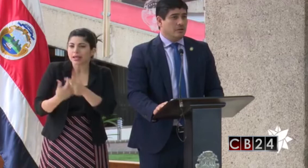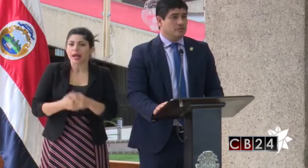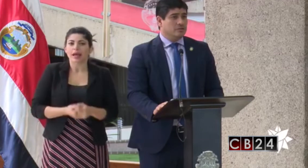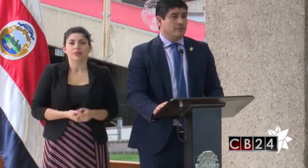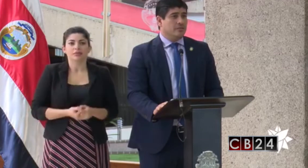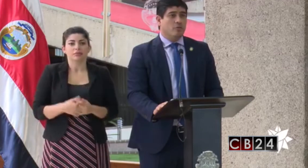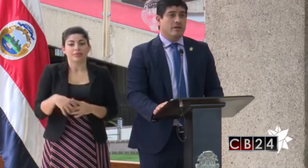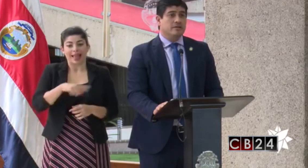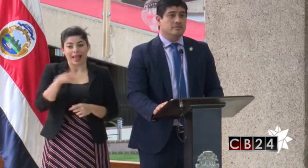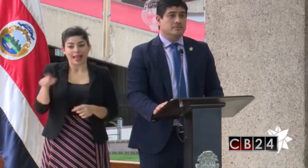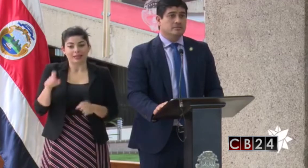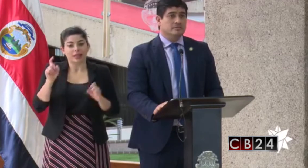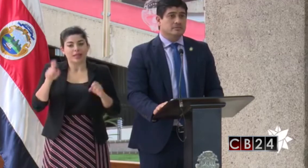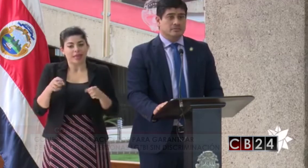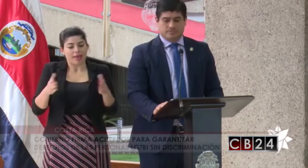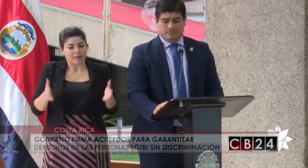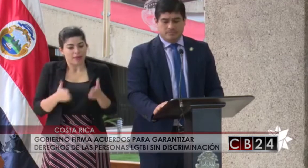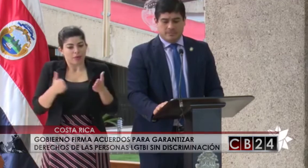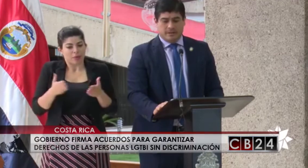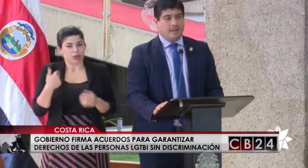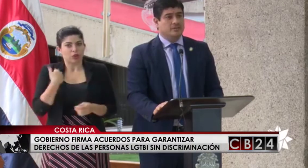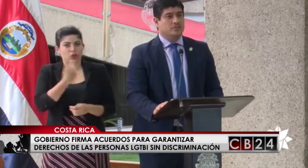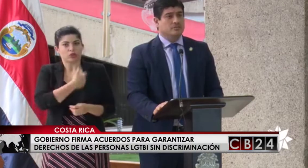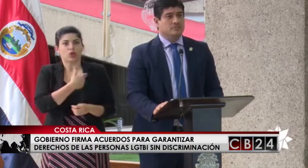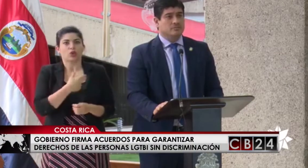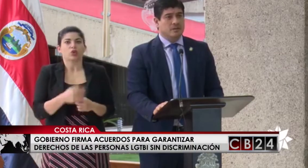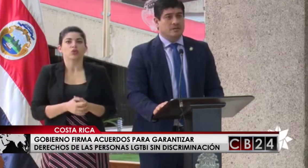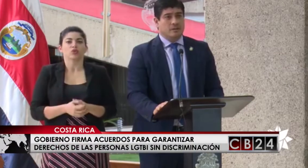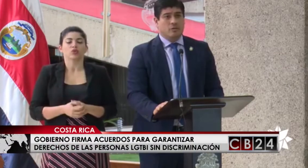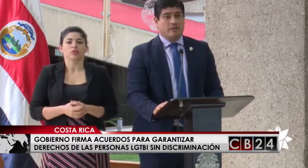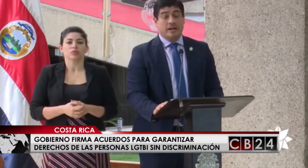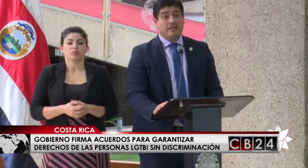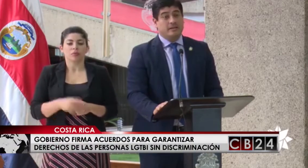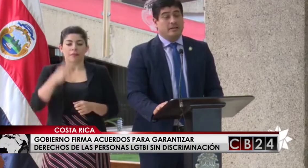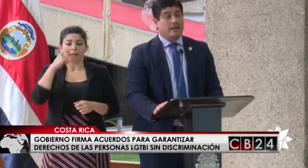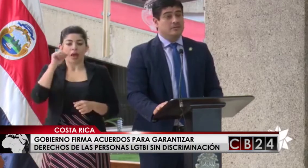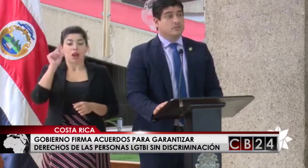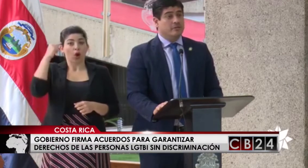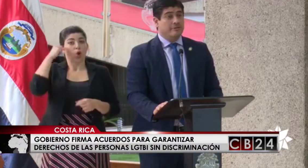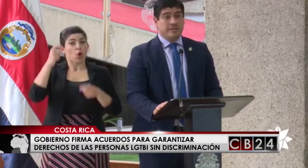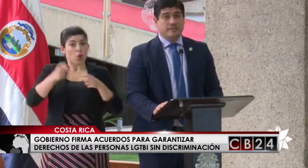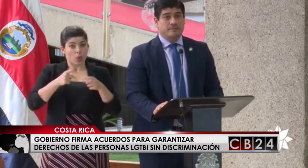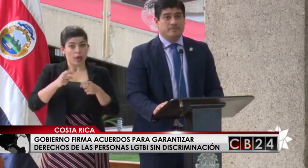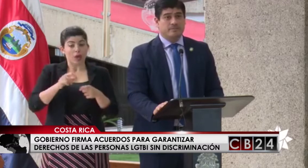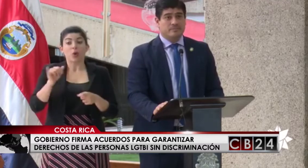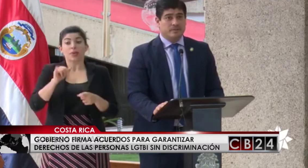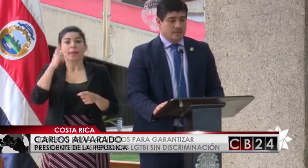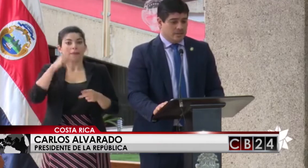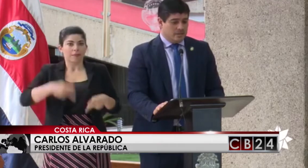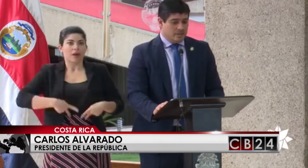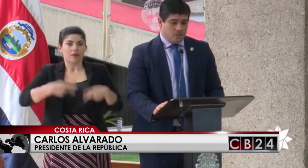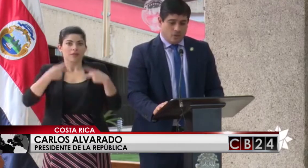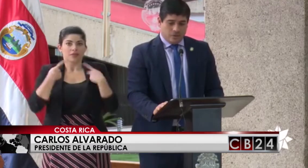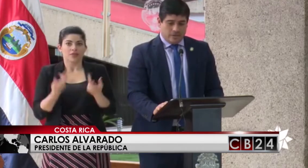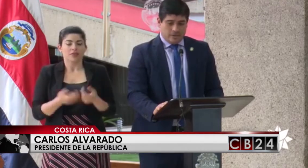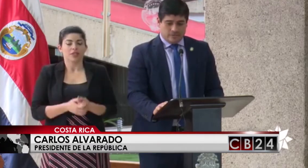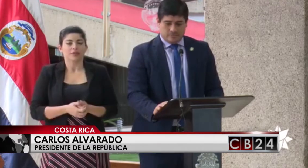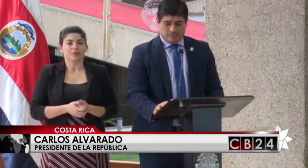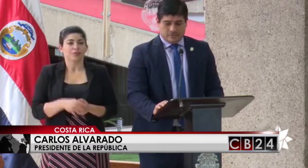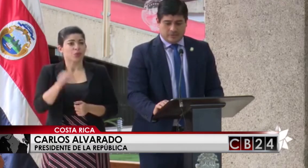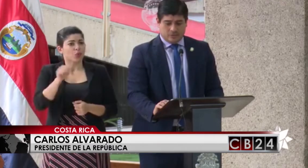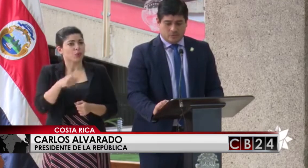lo que nos debe mover en el acto de gobernar y en el acto de vivir y hoy